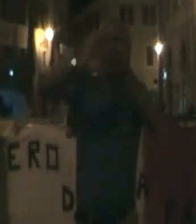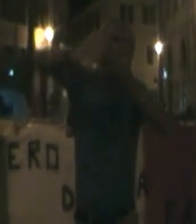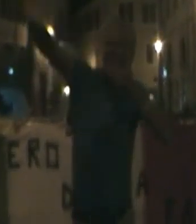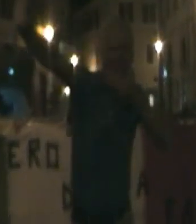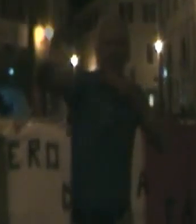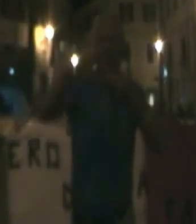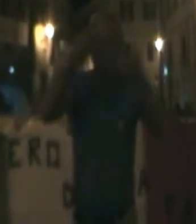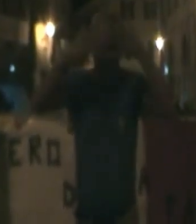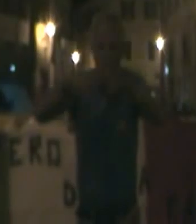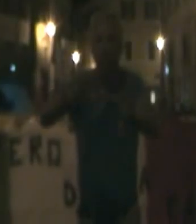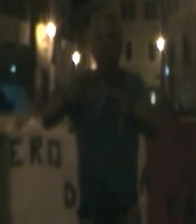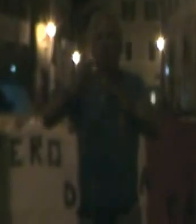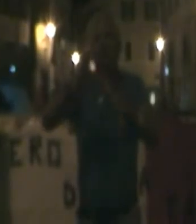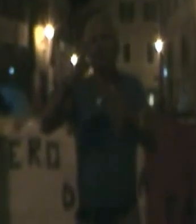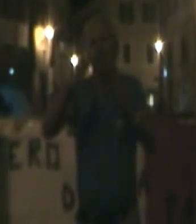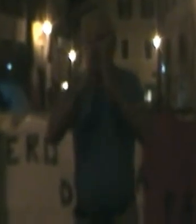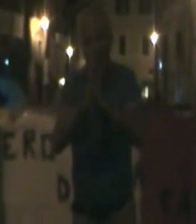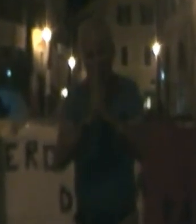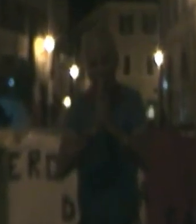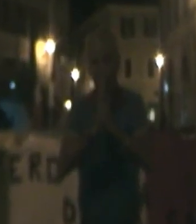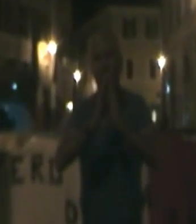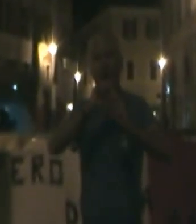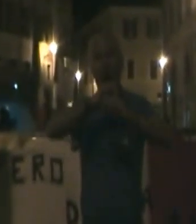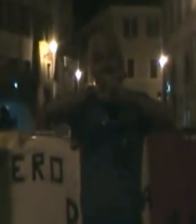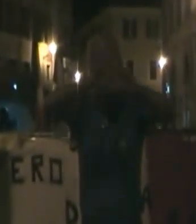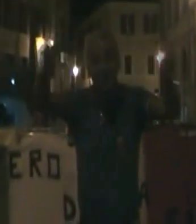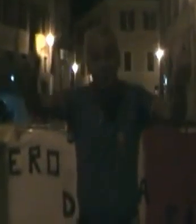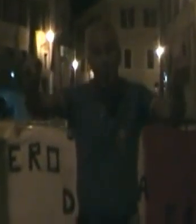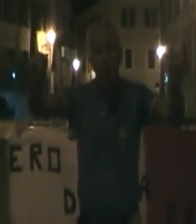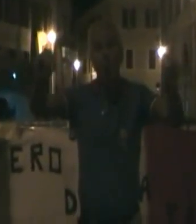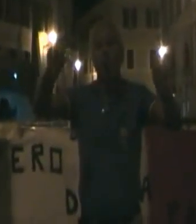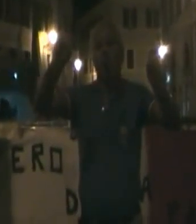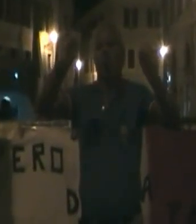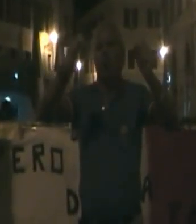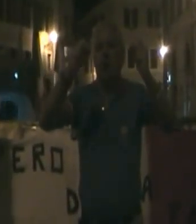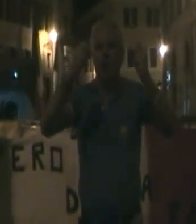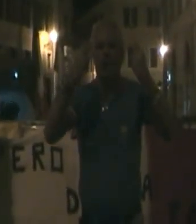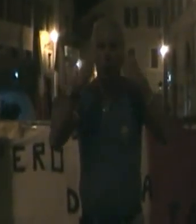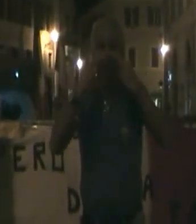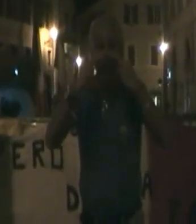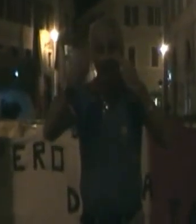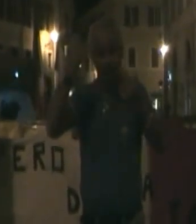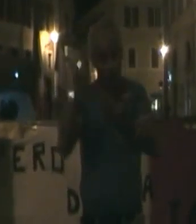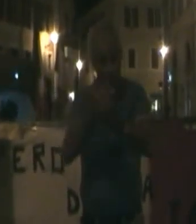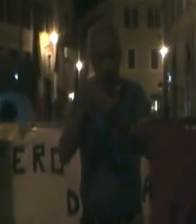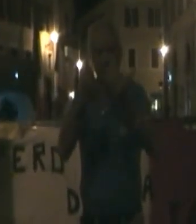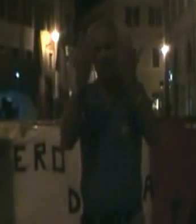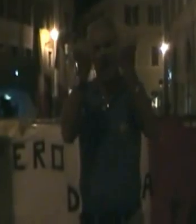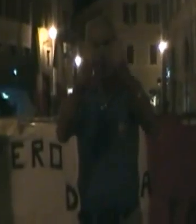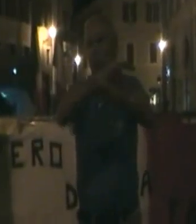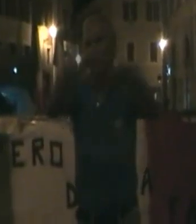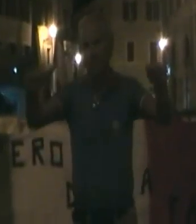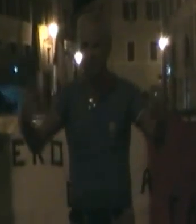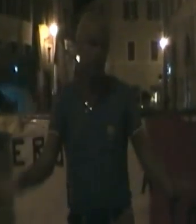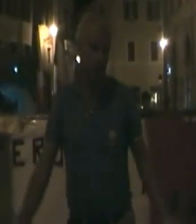è chiaro il concetto, l'alta velocità ci inquinerà, più dei trafici col ponte sullo stretto. E guerra pacifica, riforniamole il netto, la bandiera